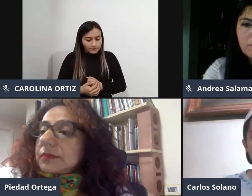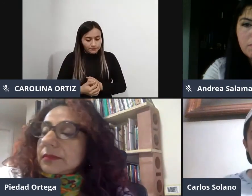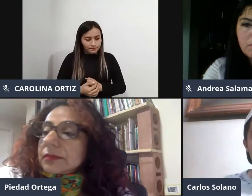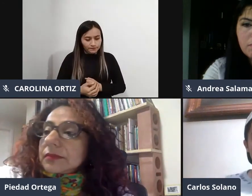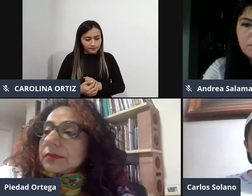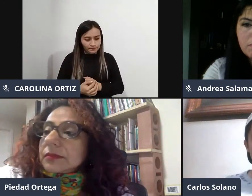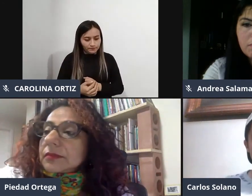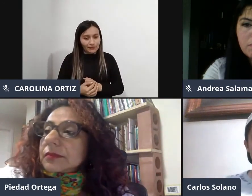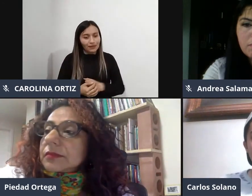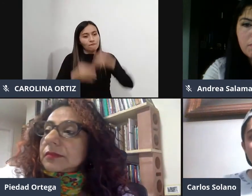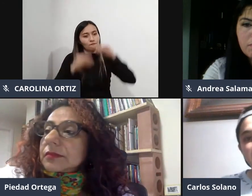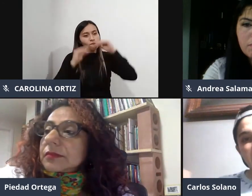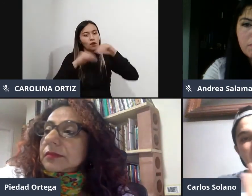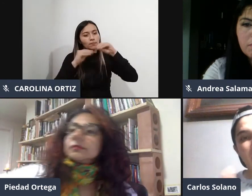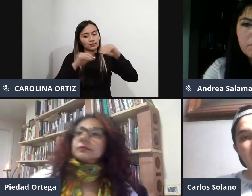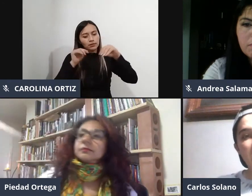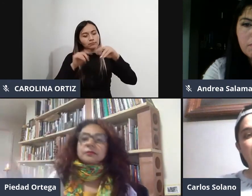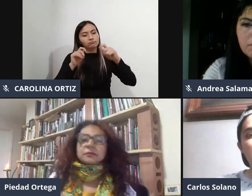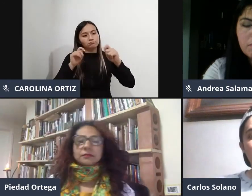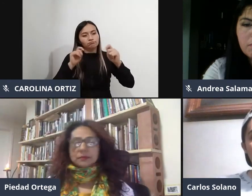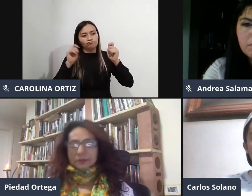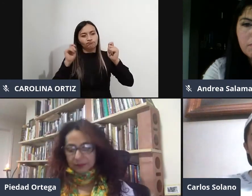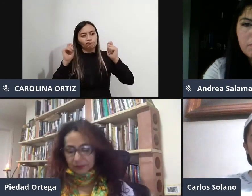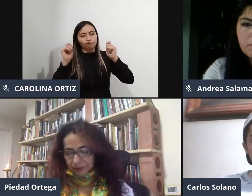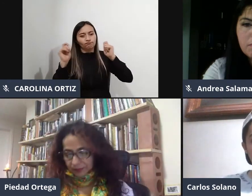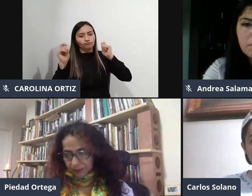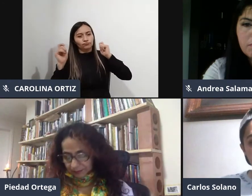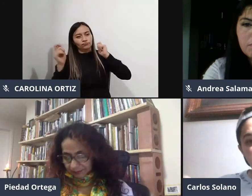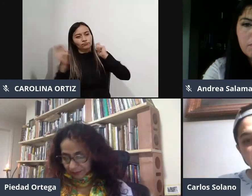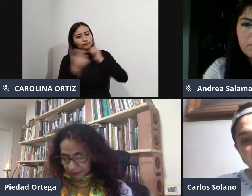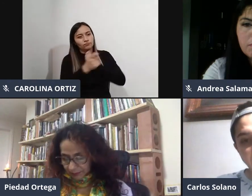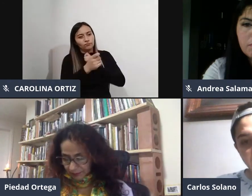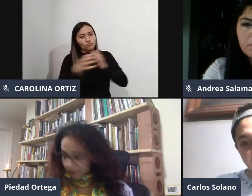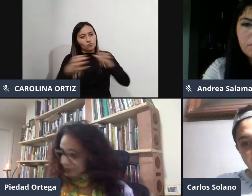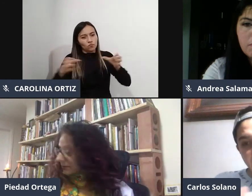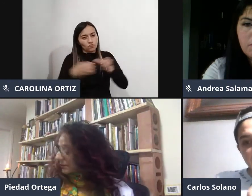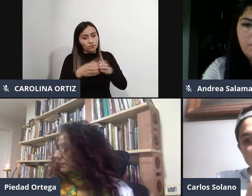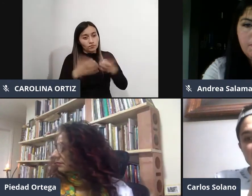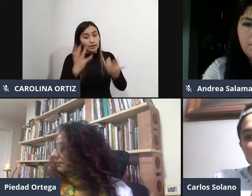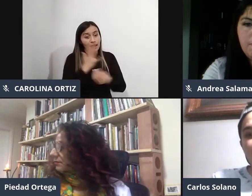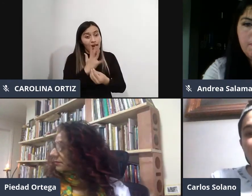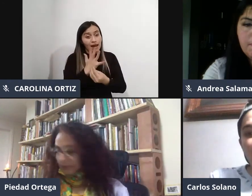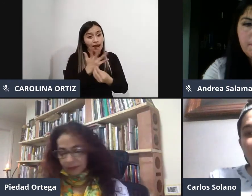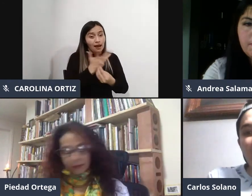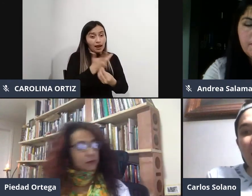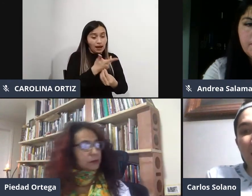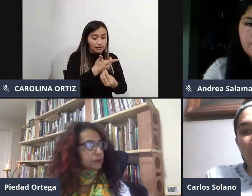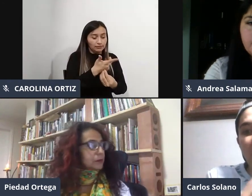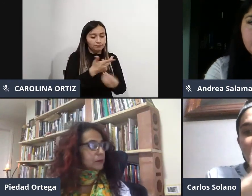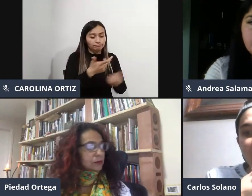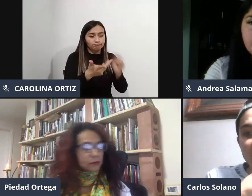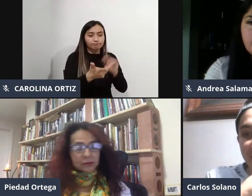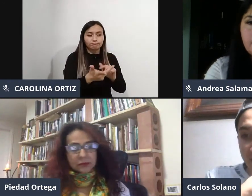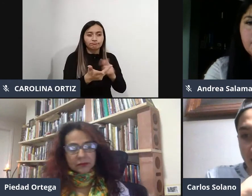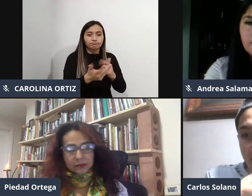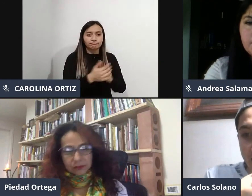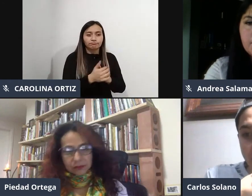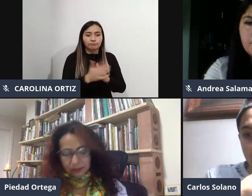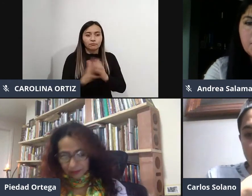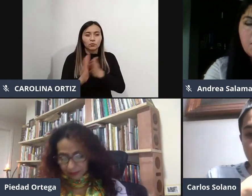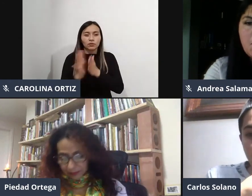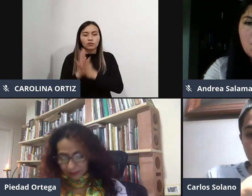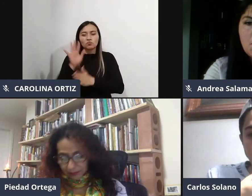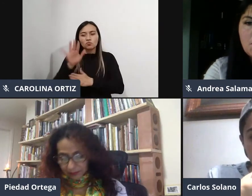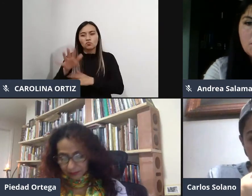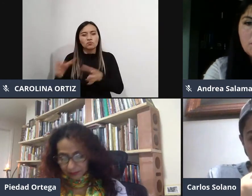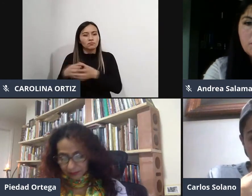se transforma, ¿no? Tiene que ser un ente transformador. El arte, como lo nombra Perros sin Raza Social, le agradecemos